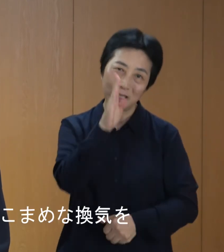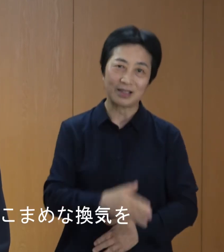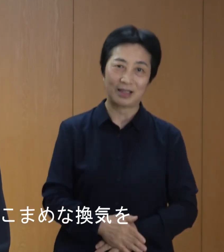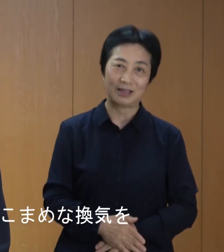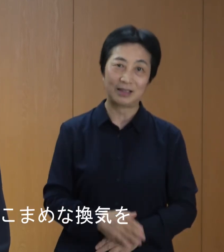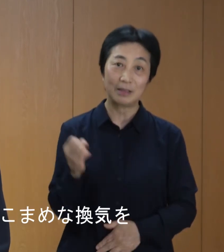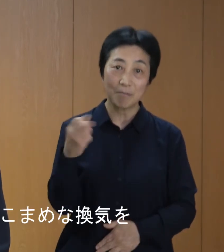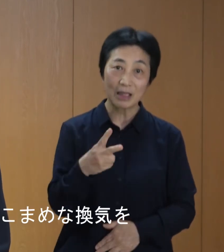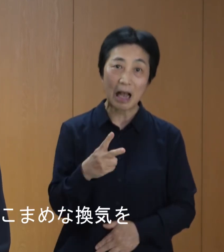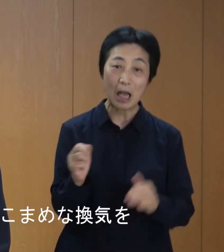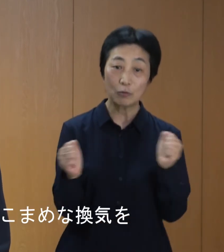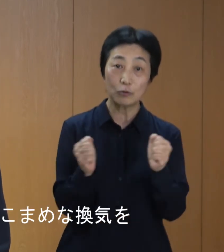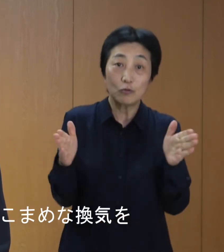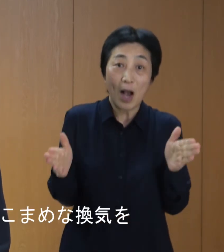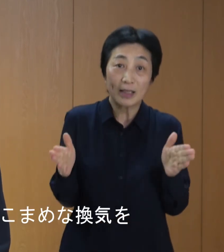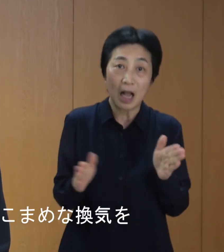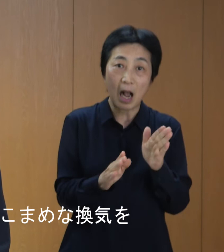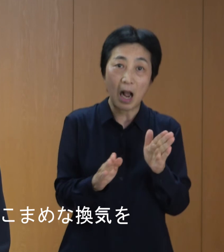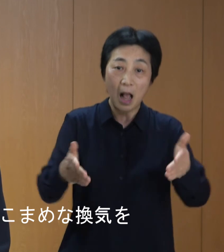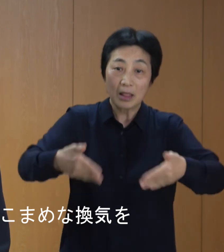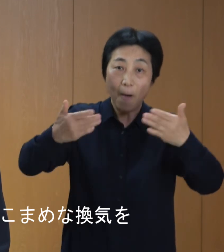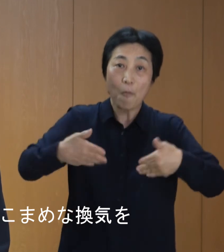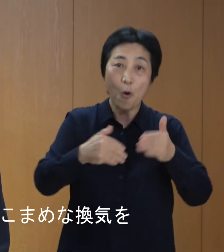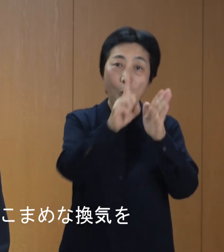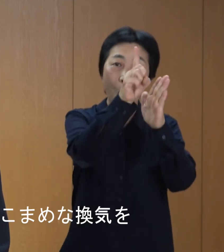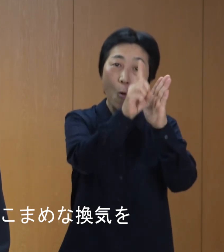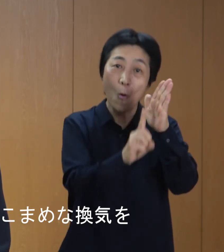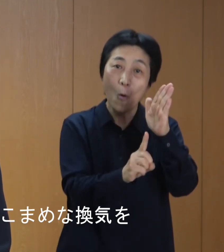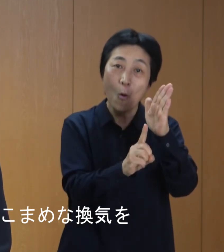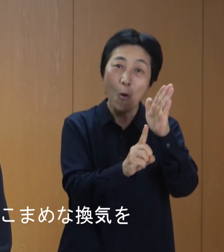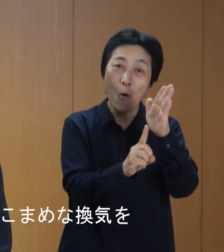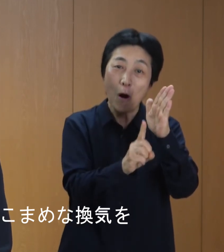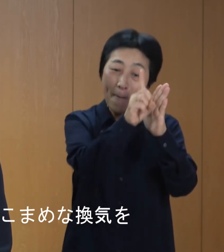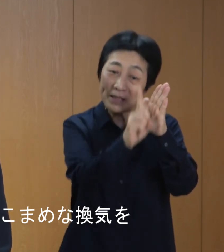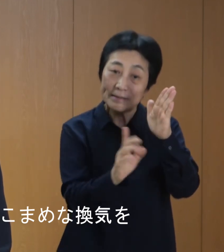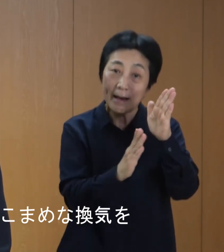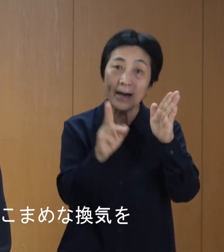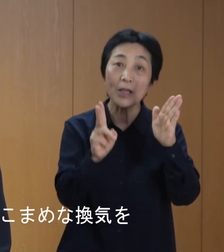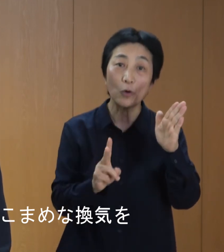暖房を使用する場合でも室温が下がらない範囲で窓を開けるなど